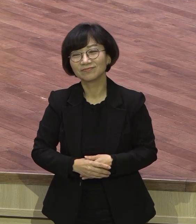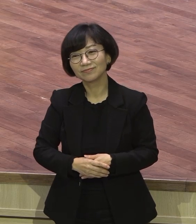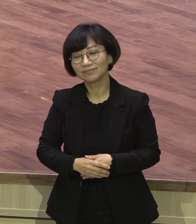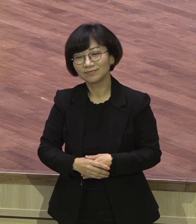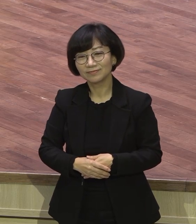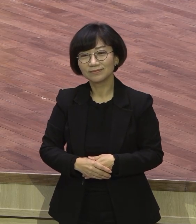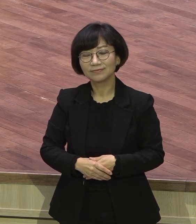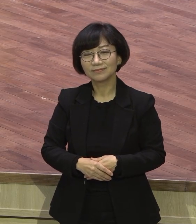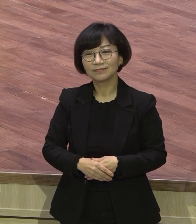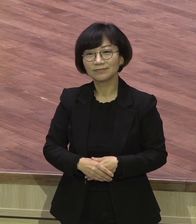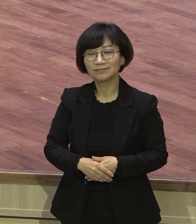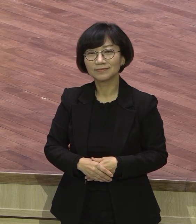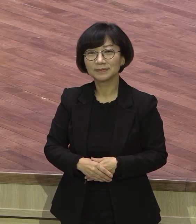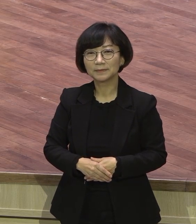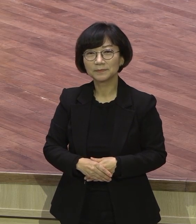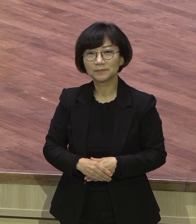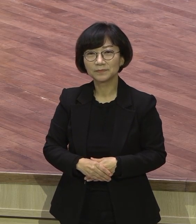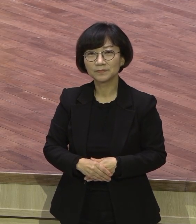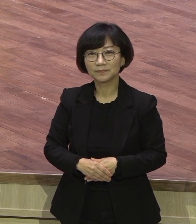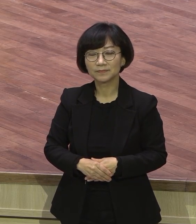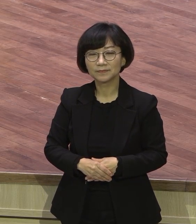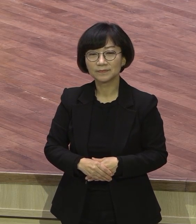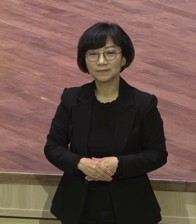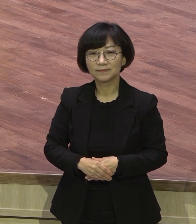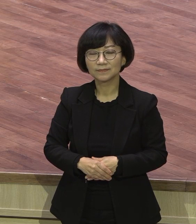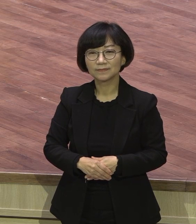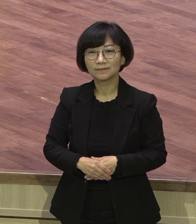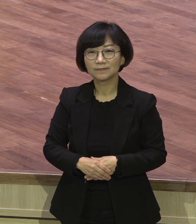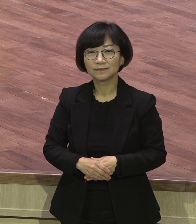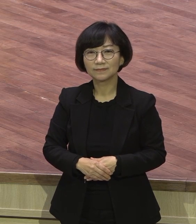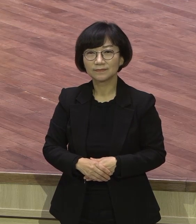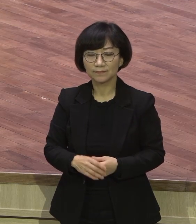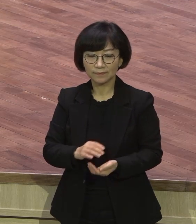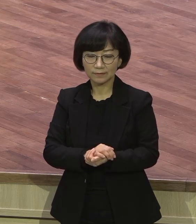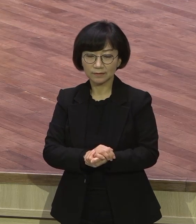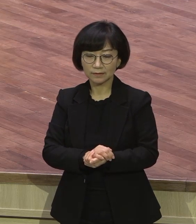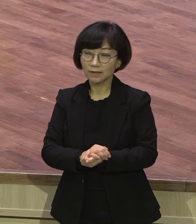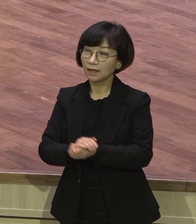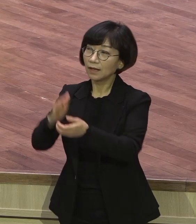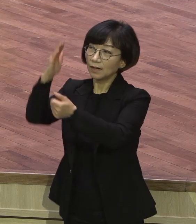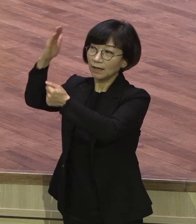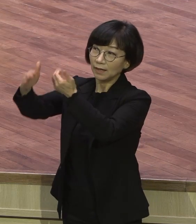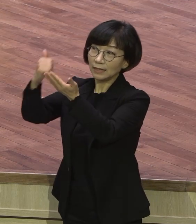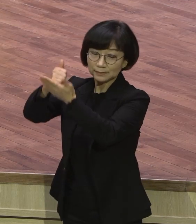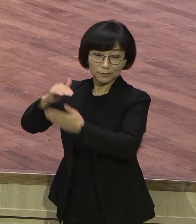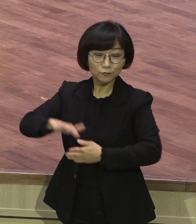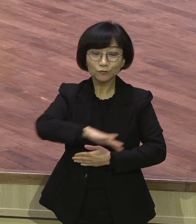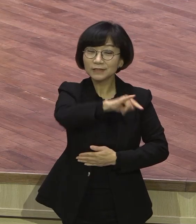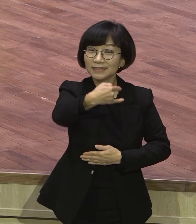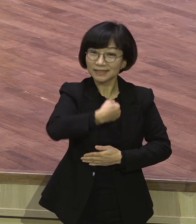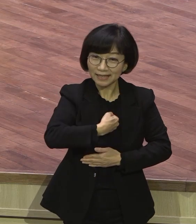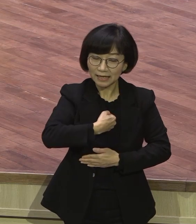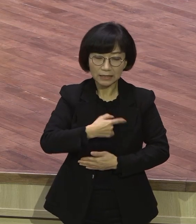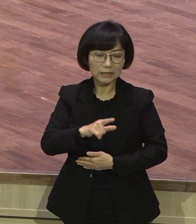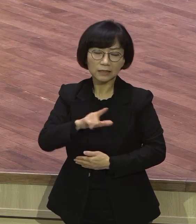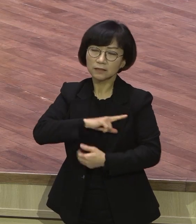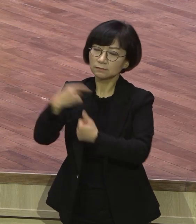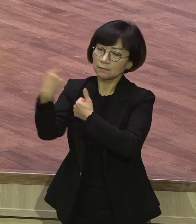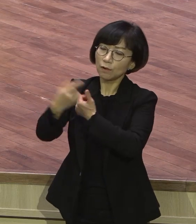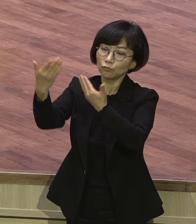하나님께서요. 우리에게 여호와라는 이름을 가르쳐 주시고 하나님